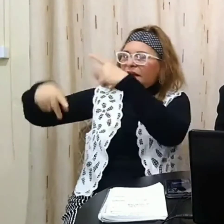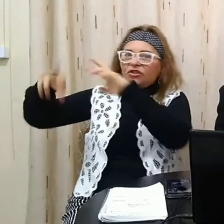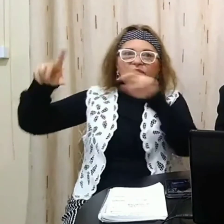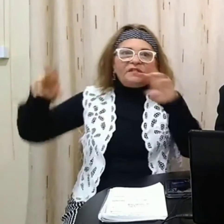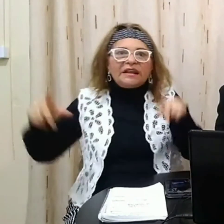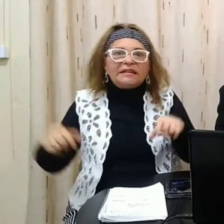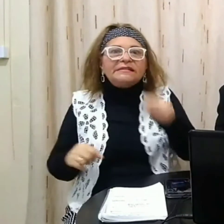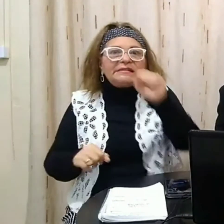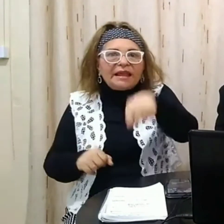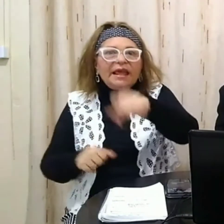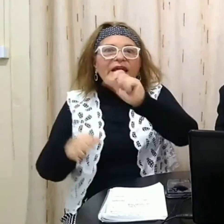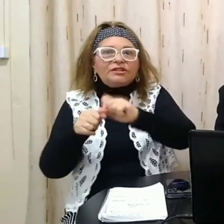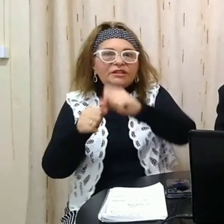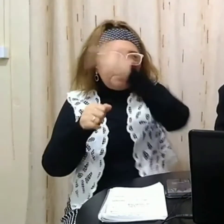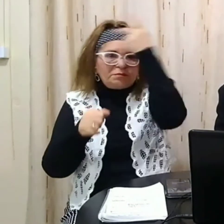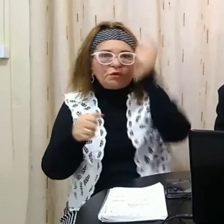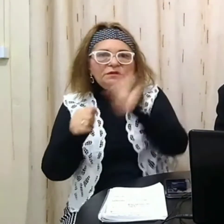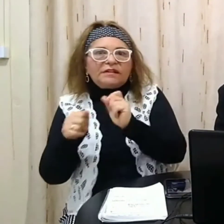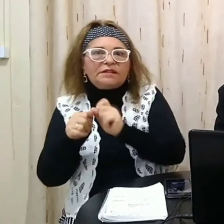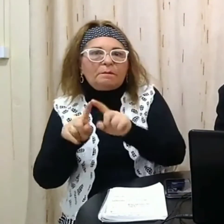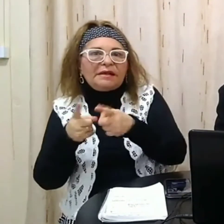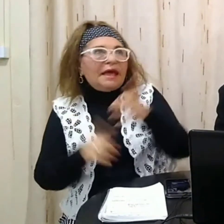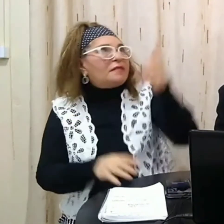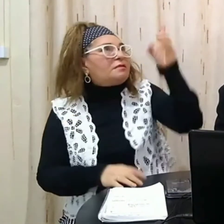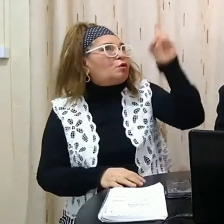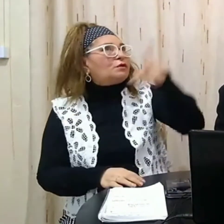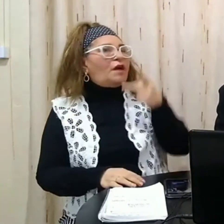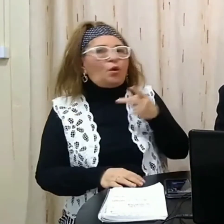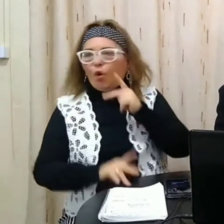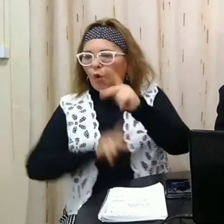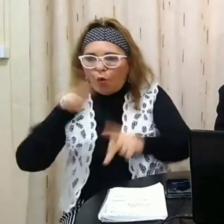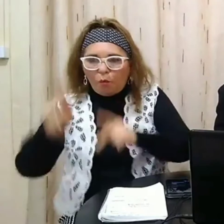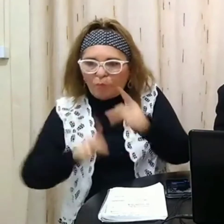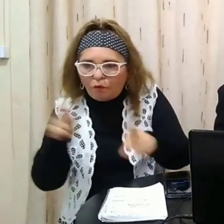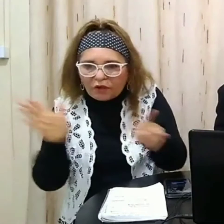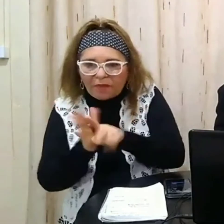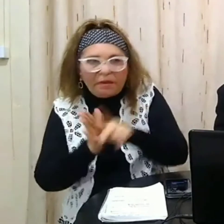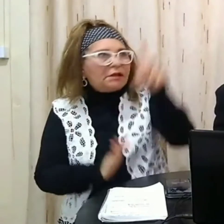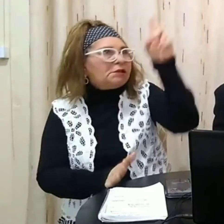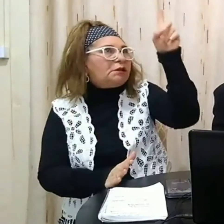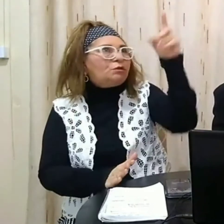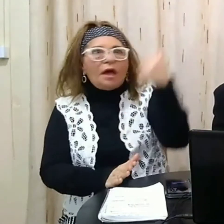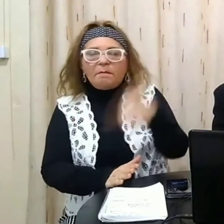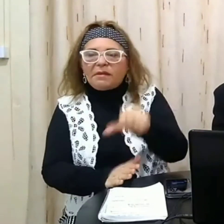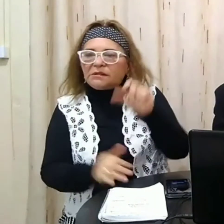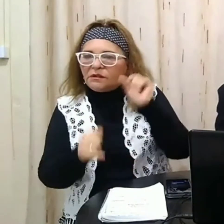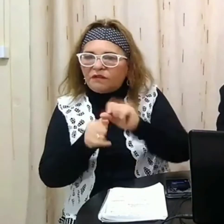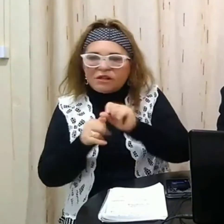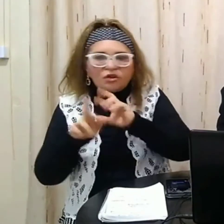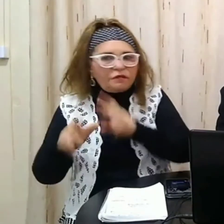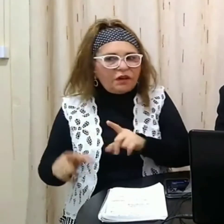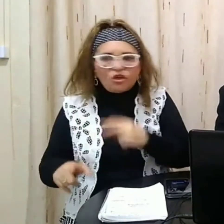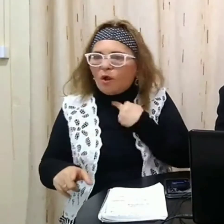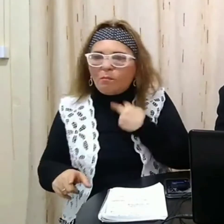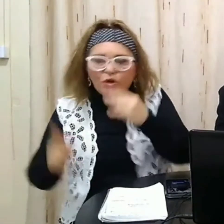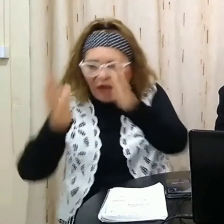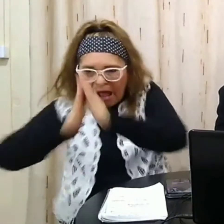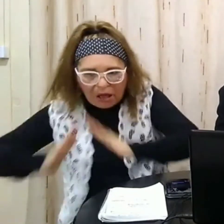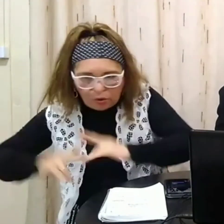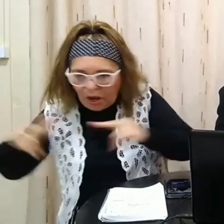materiais. E Deus disse que o seu povo era para ser um povo diferente. Mas o que é que o seu povo está querendo fazer